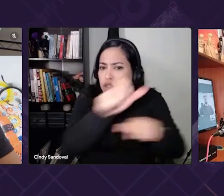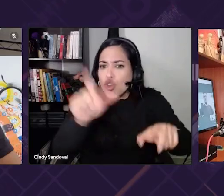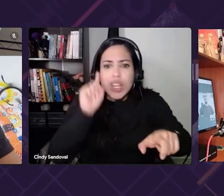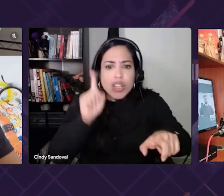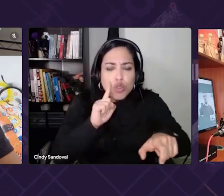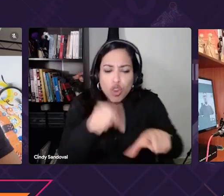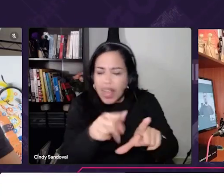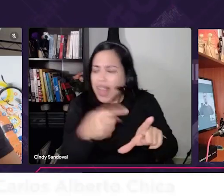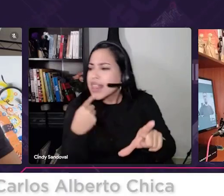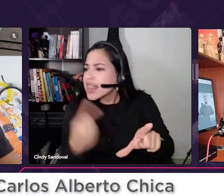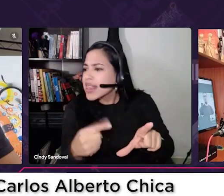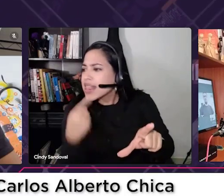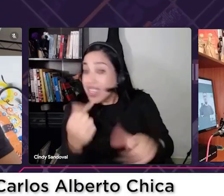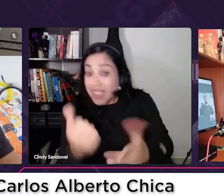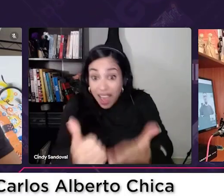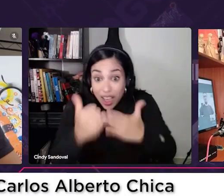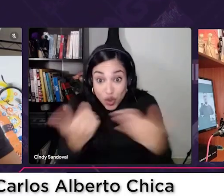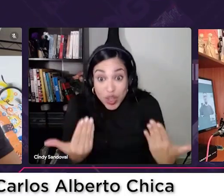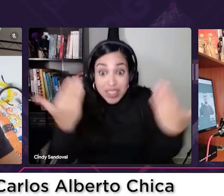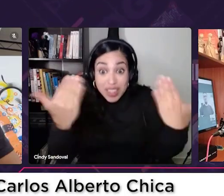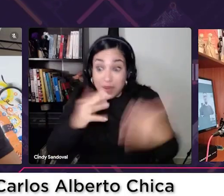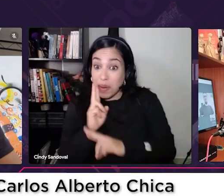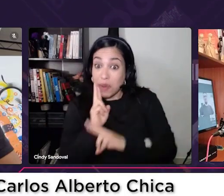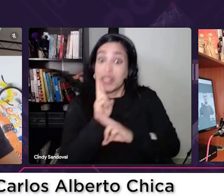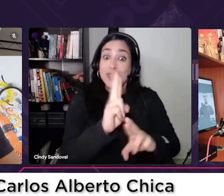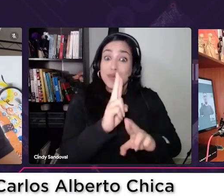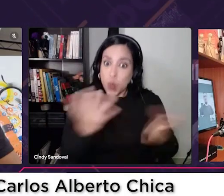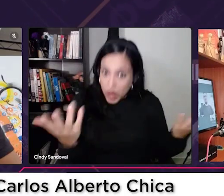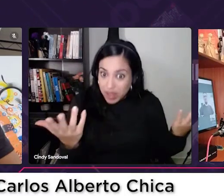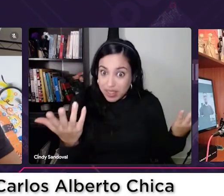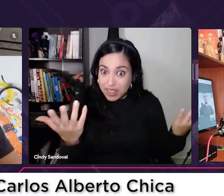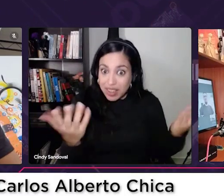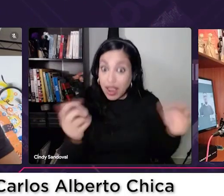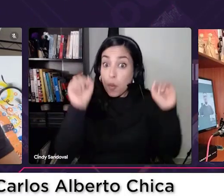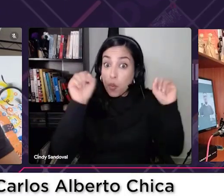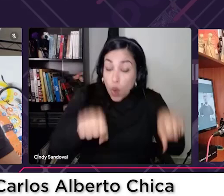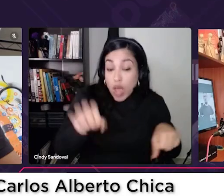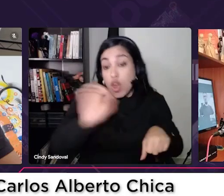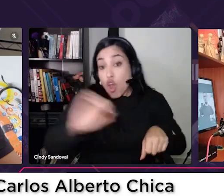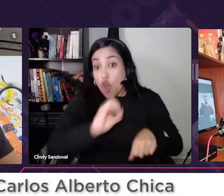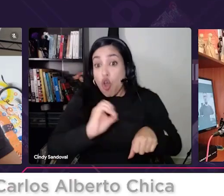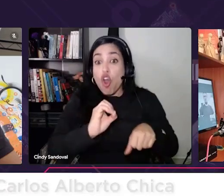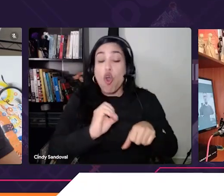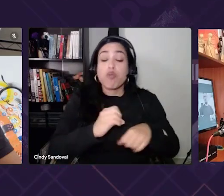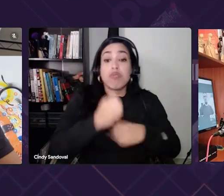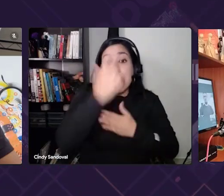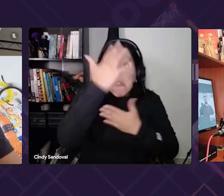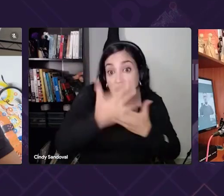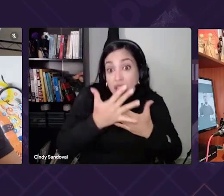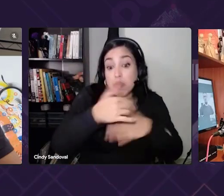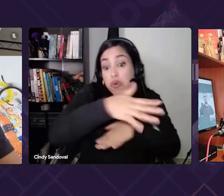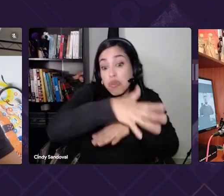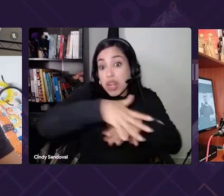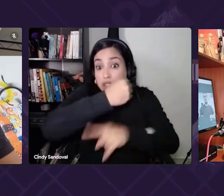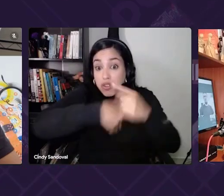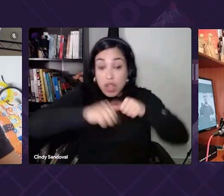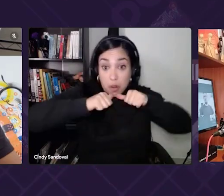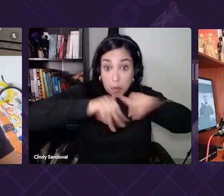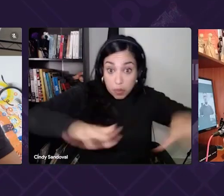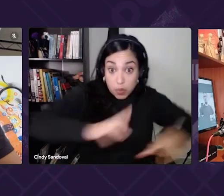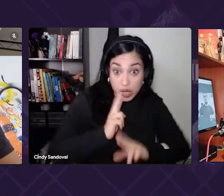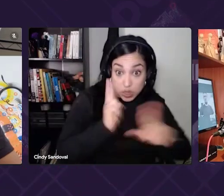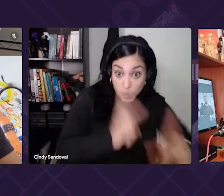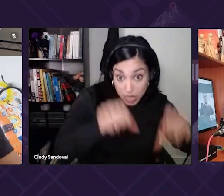podamos utilizar para también darles respuesta, bien sea a través de los medios convencionales que tiene instituido el